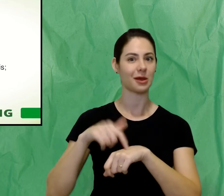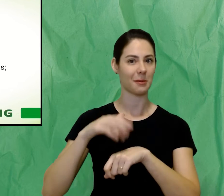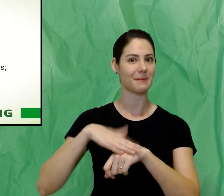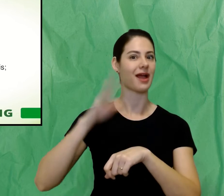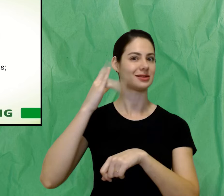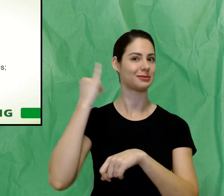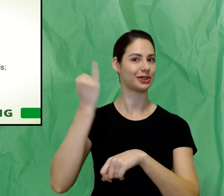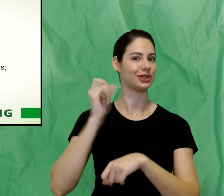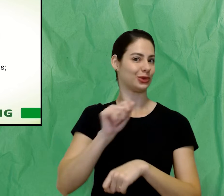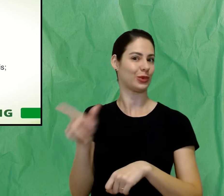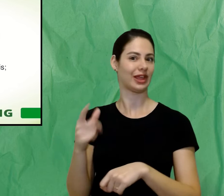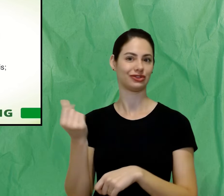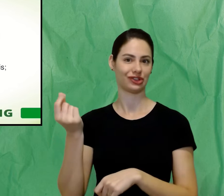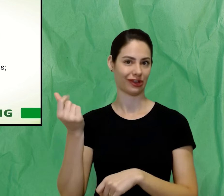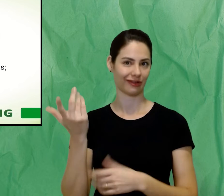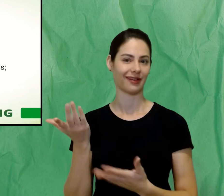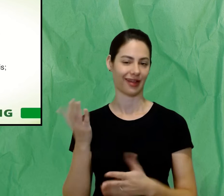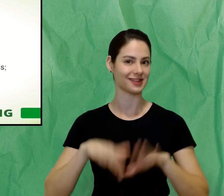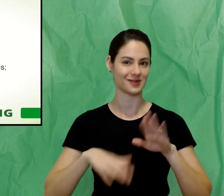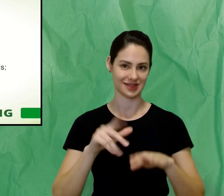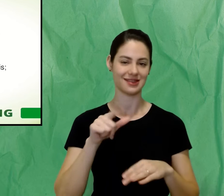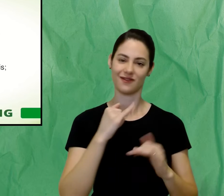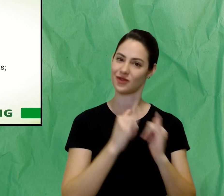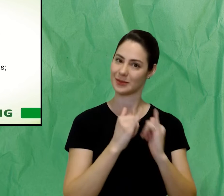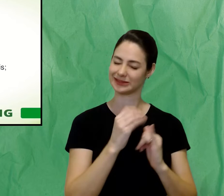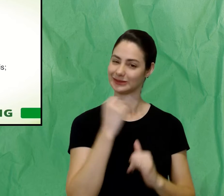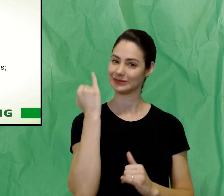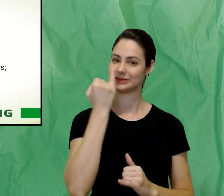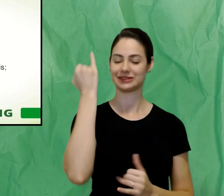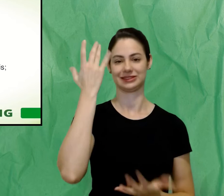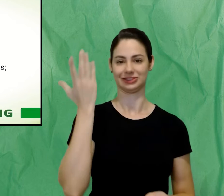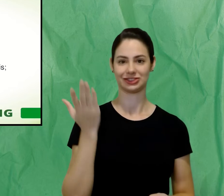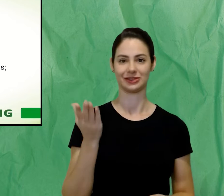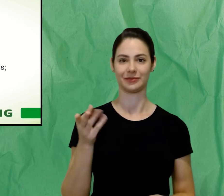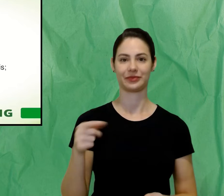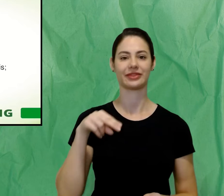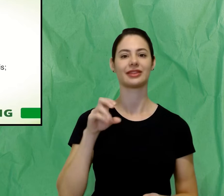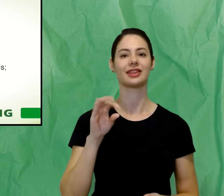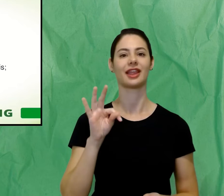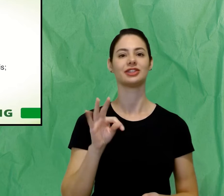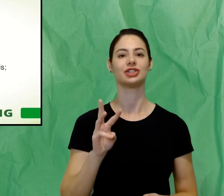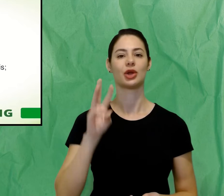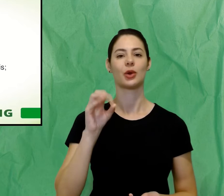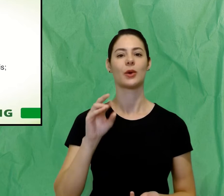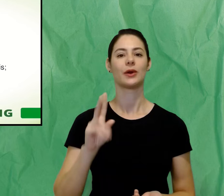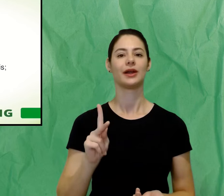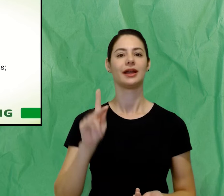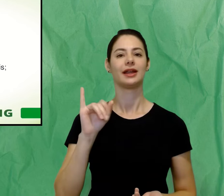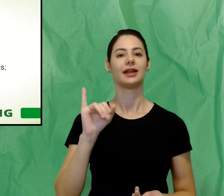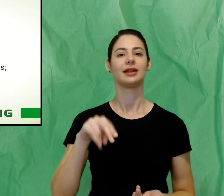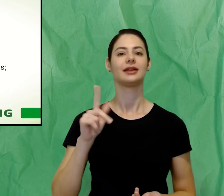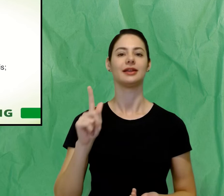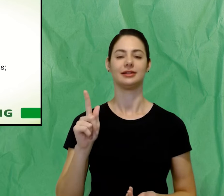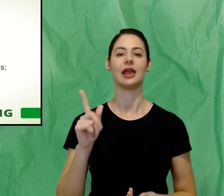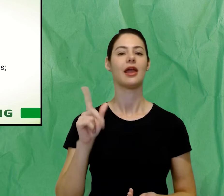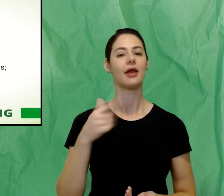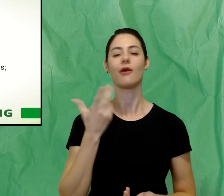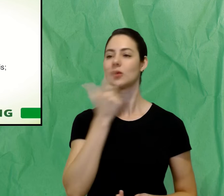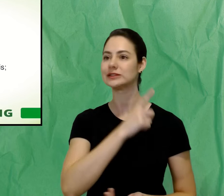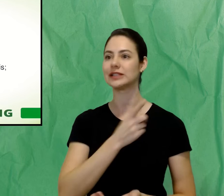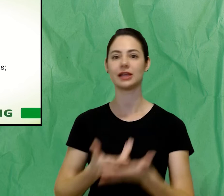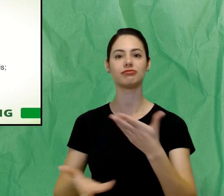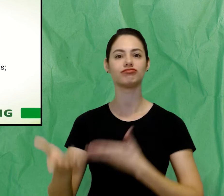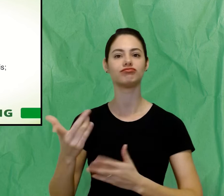vale mais do que dinheiro, muitas vezes. Então, somente com a network a gente pode ali ter uma